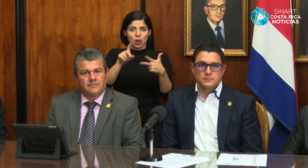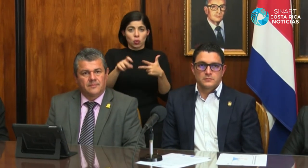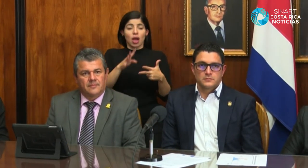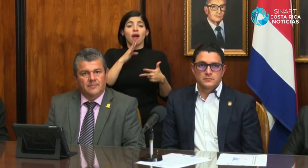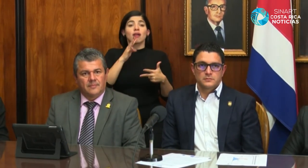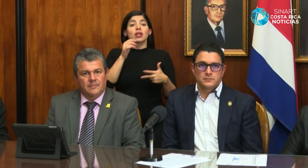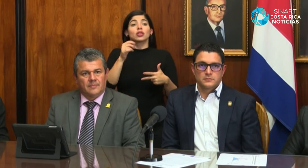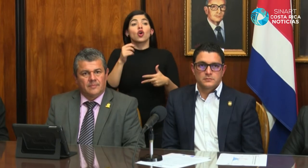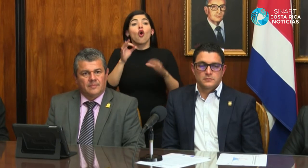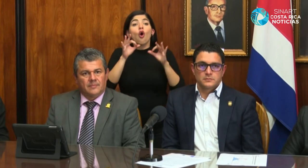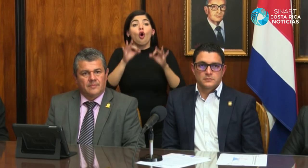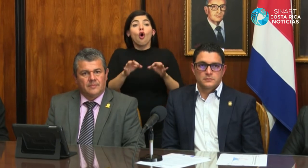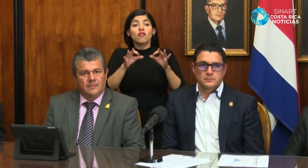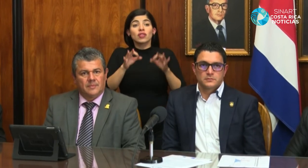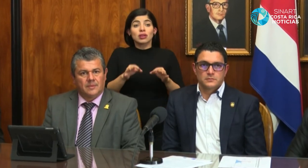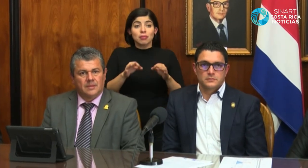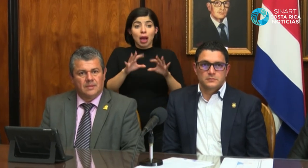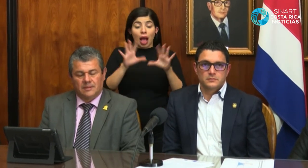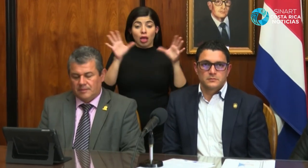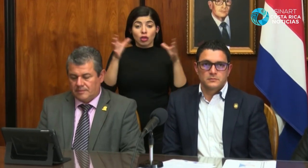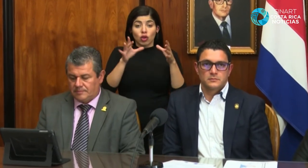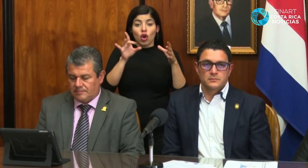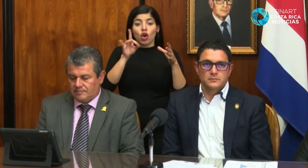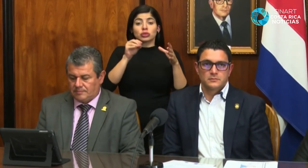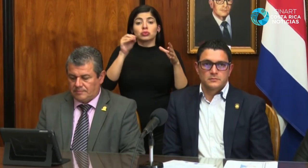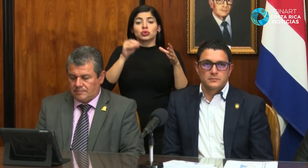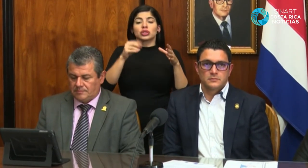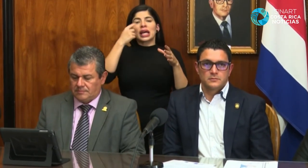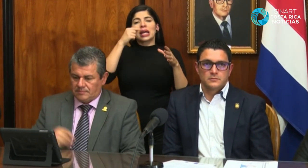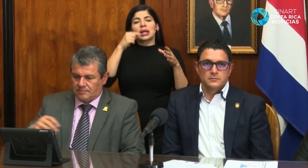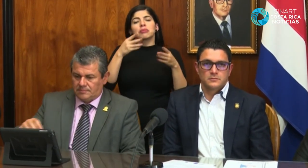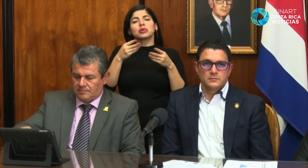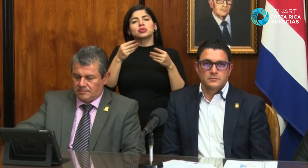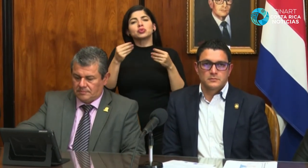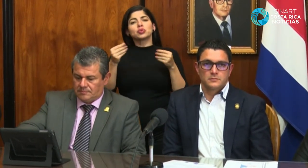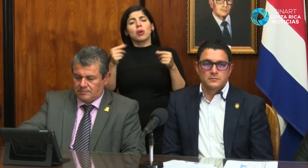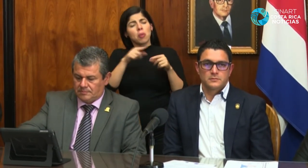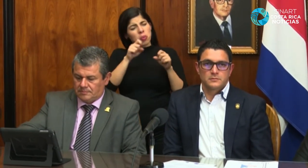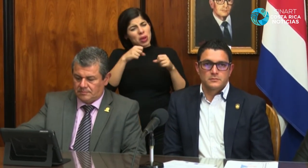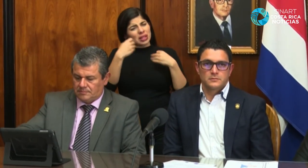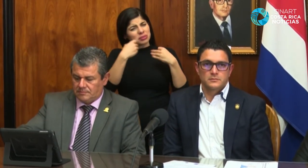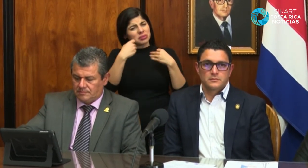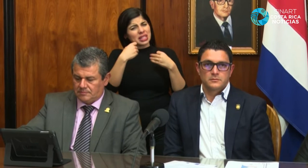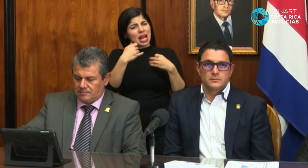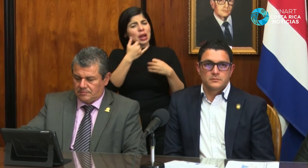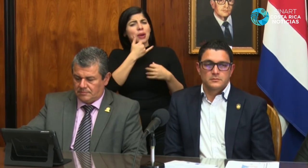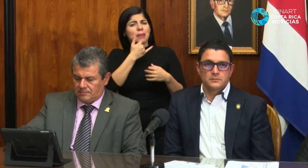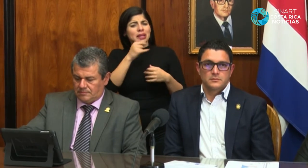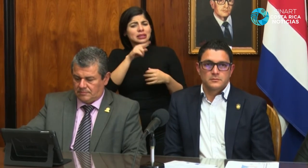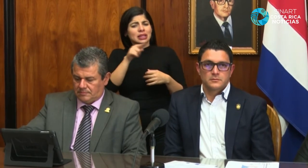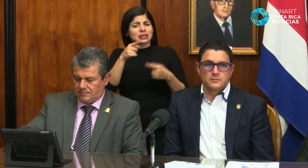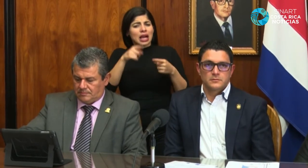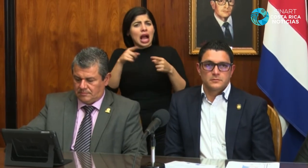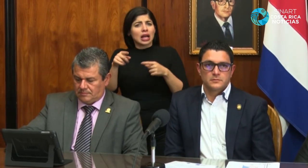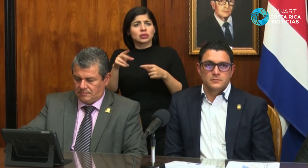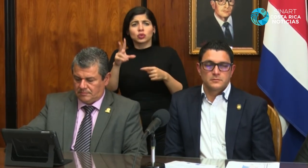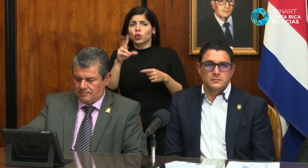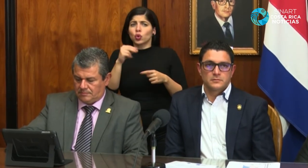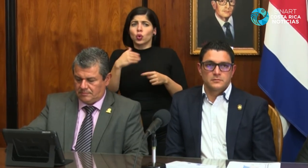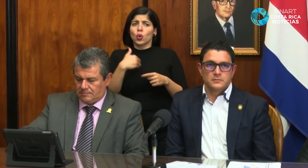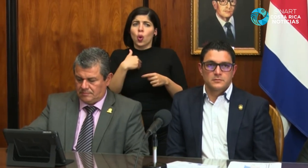casos confirmados, el 80% eran leves. Quisiera que me explicaran qué pasa con estos casos que no tienen